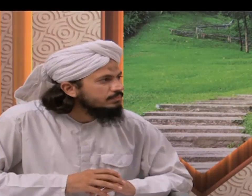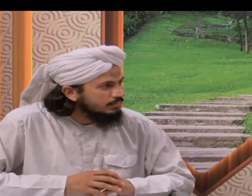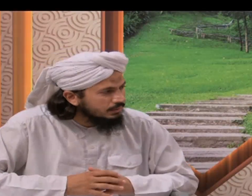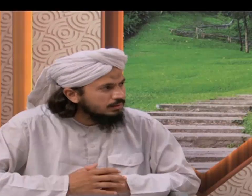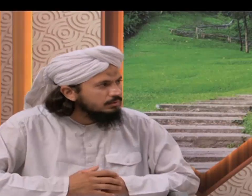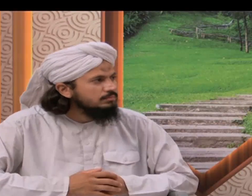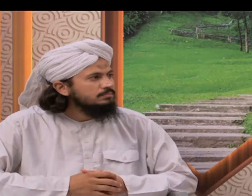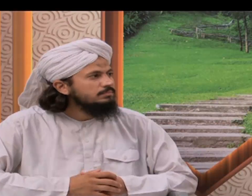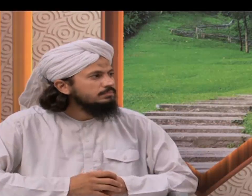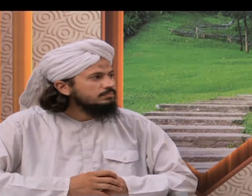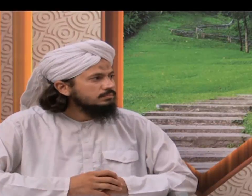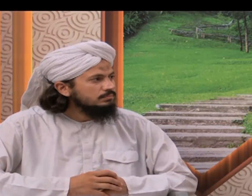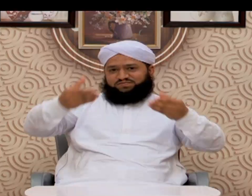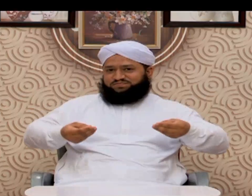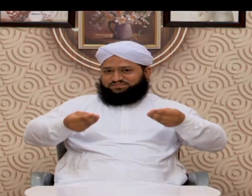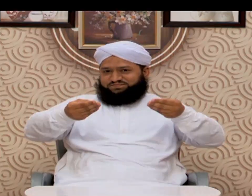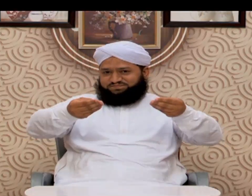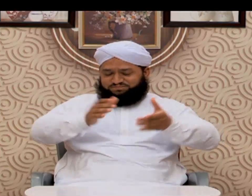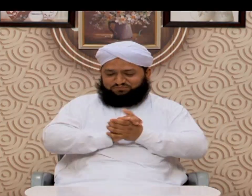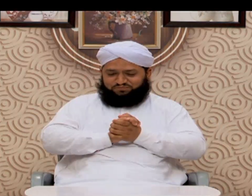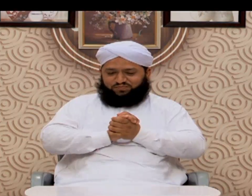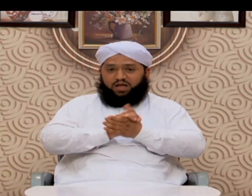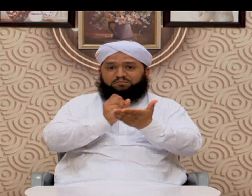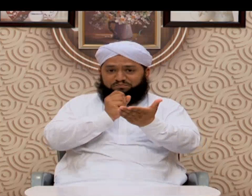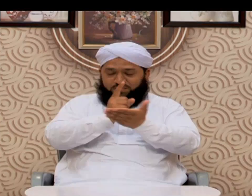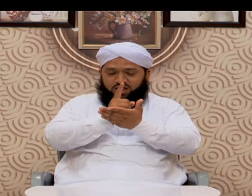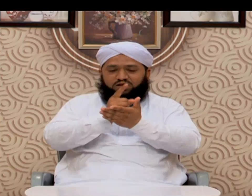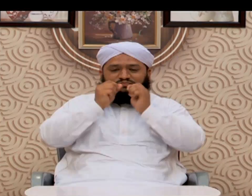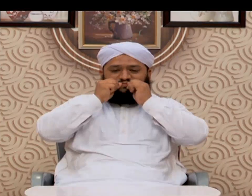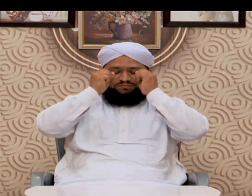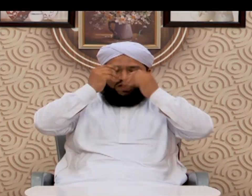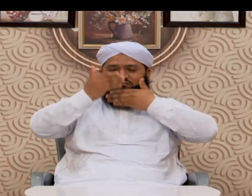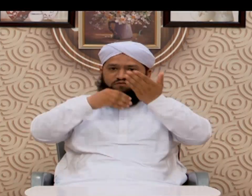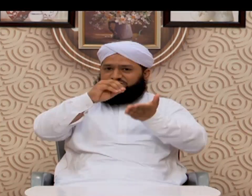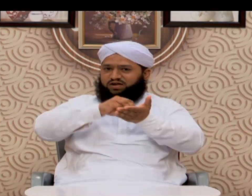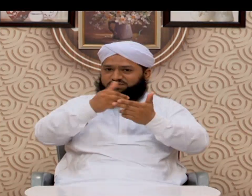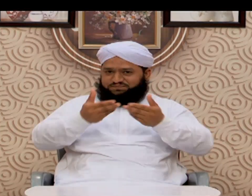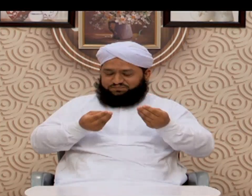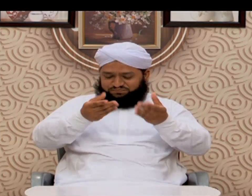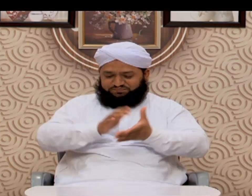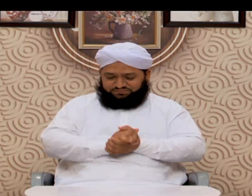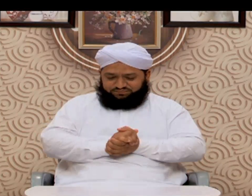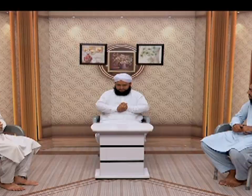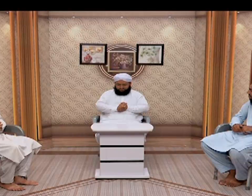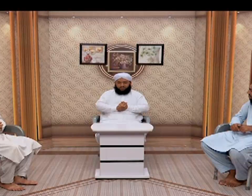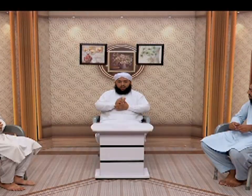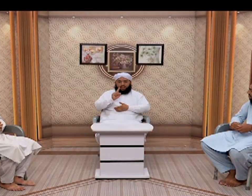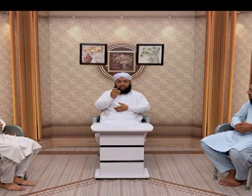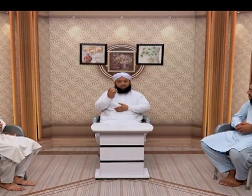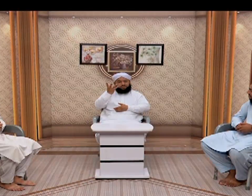قبول کرنے کا واقعہ سنیں گے۔ آئیے سب سے پہلے درود پاک کی فضیلت سنتے ہیں۔ درود پاک کی فضیلت۔ ایک دن سرکار